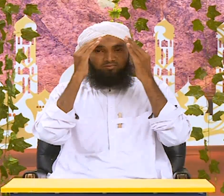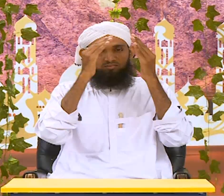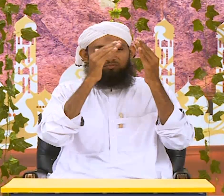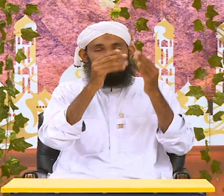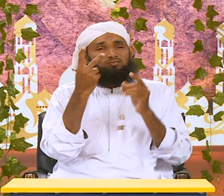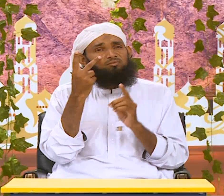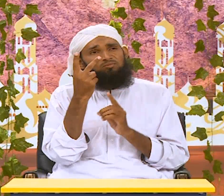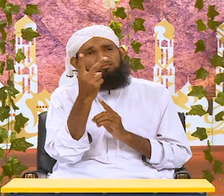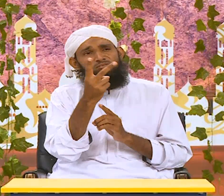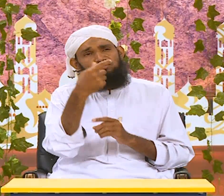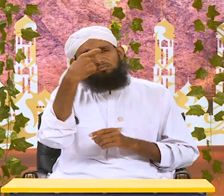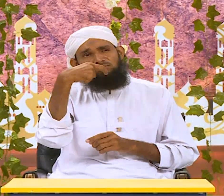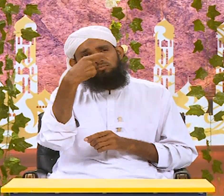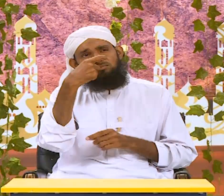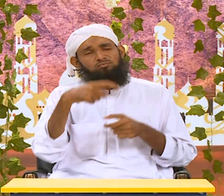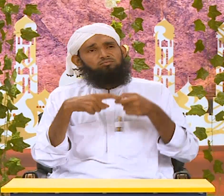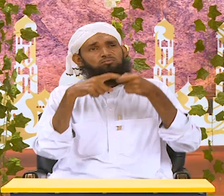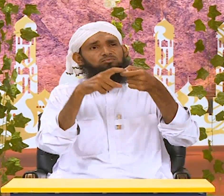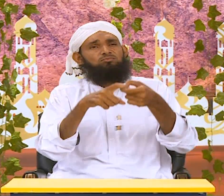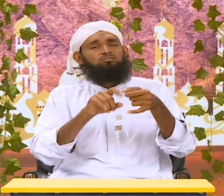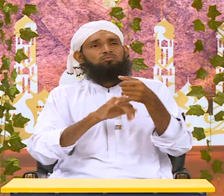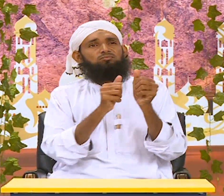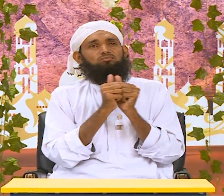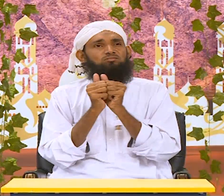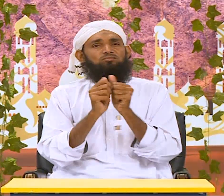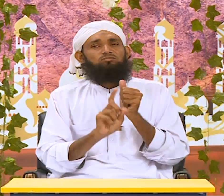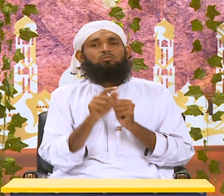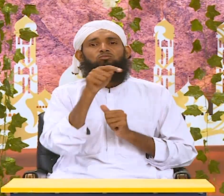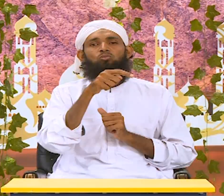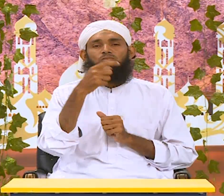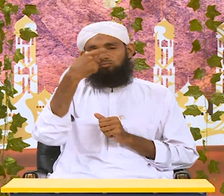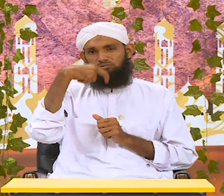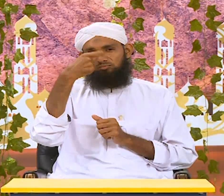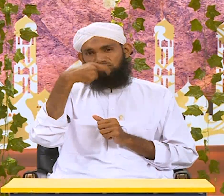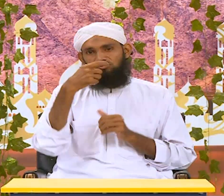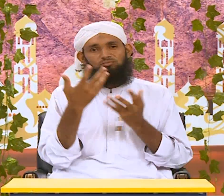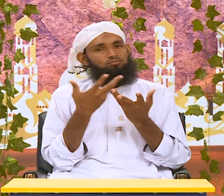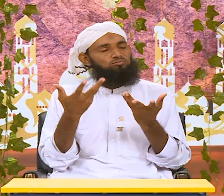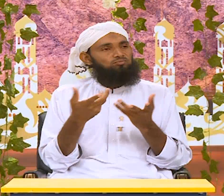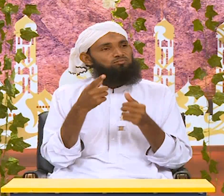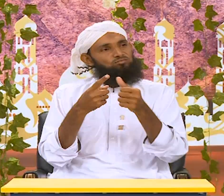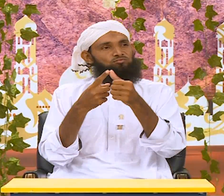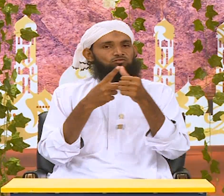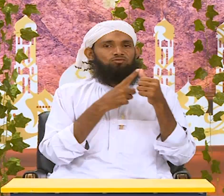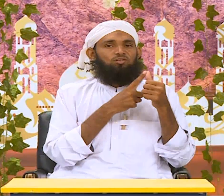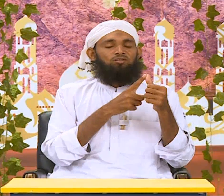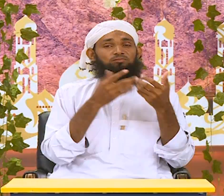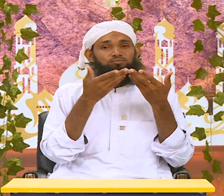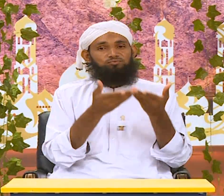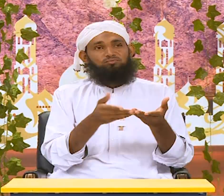نے عاشق زار کو روتے دیکھا تو فرمایا، اے عمر کیوں روتے ہو؟ عرض کیا، یا رسول اللہ صلی اللہ علیہ وآلہ وصحبہ وسلم،